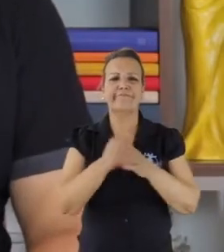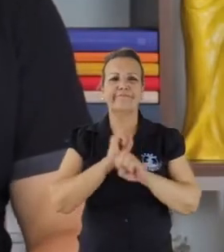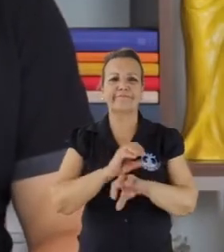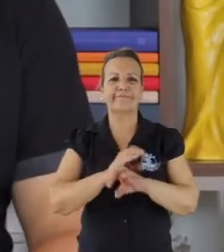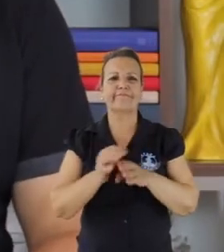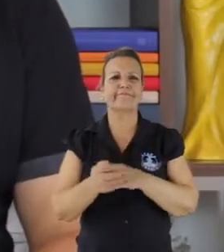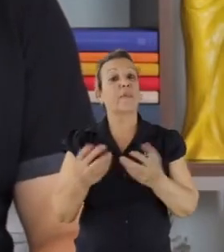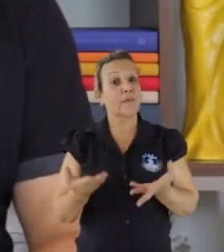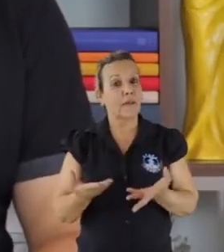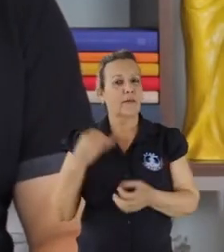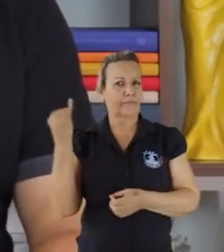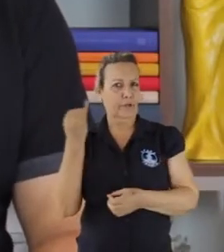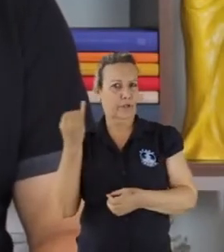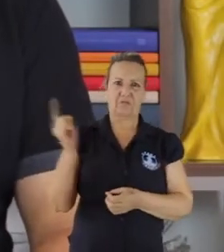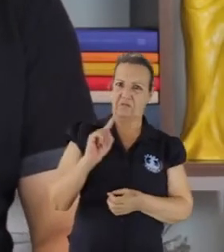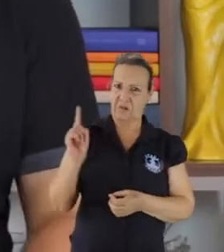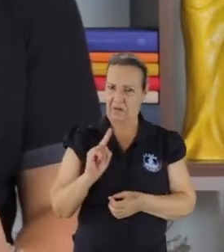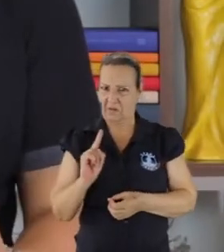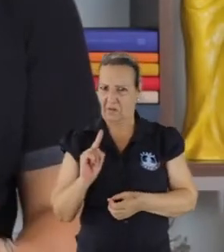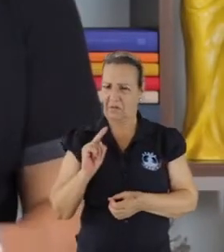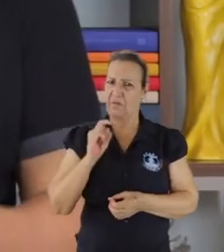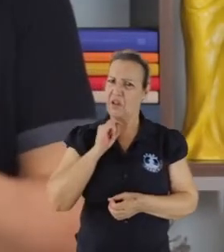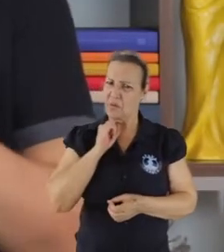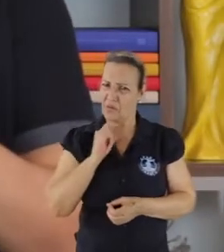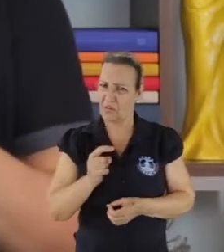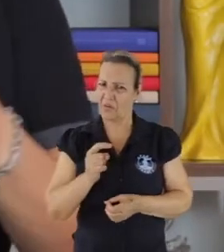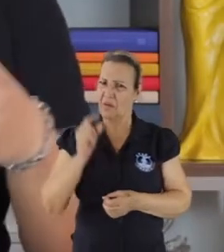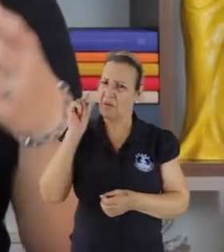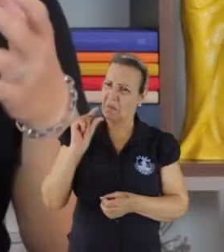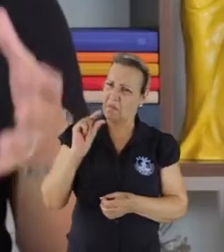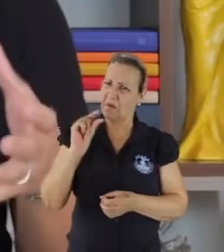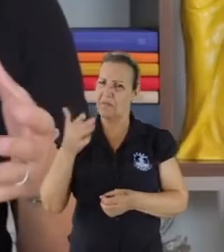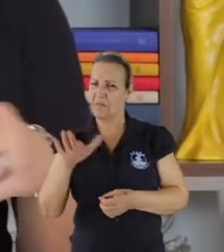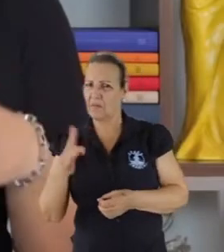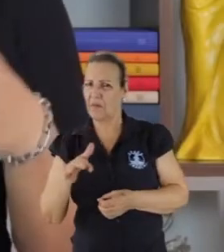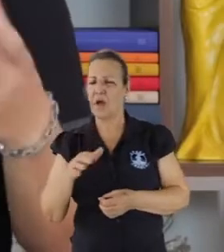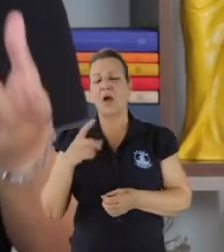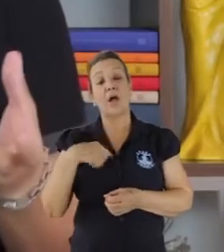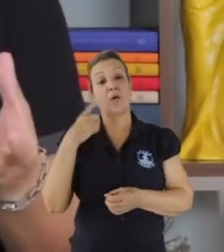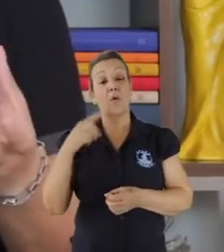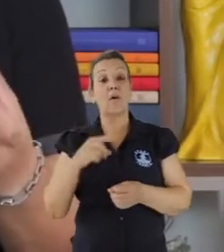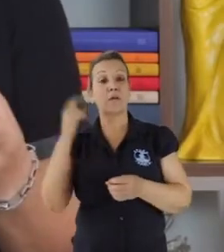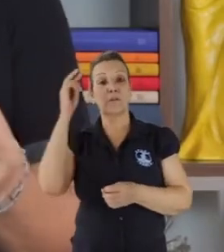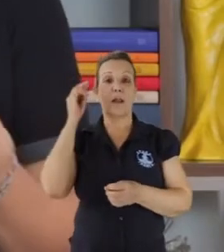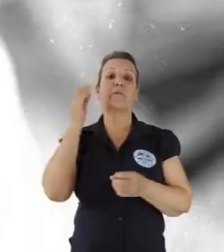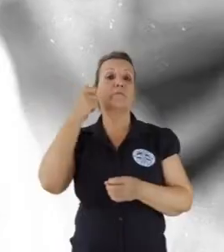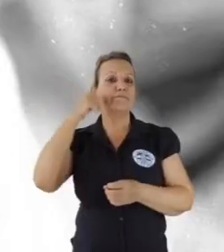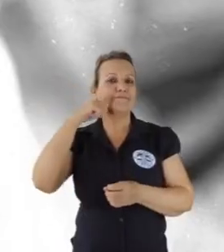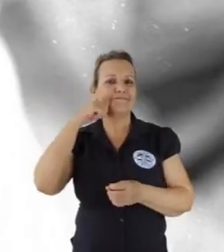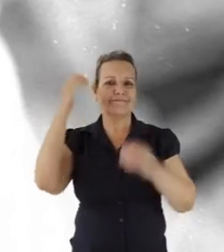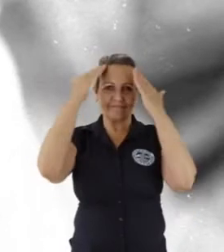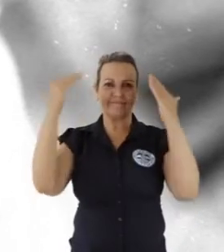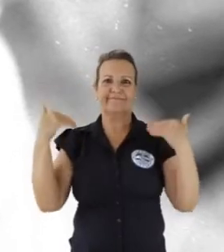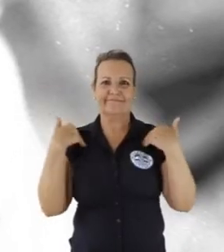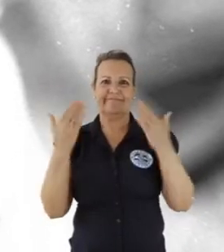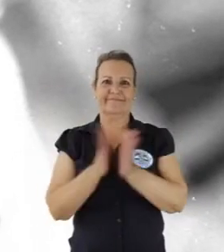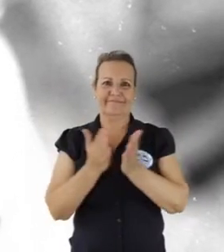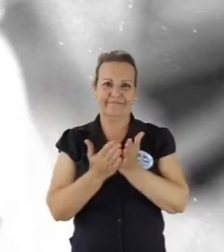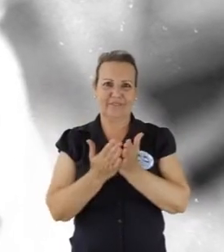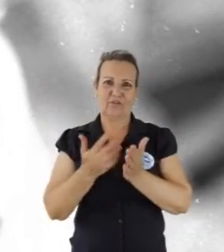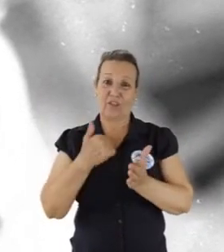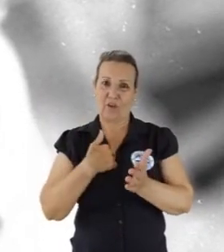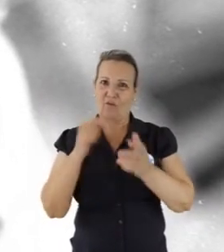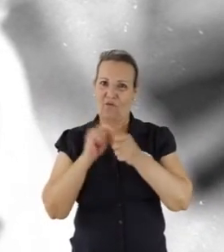E se vale a pena ou é suficiente? Bem, quando tudo parece pouco ou inexpressivo, recorro às palavras de Madre